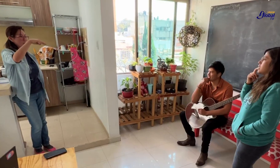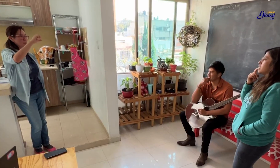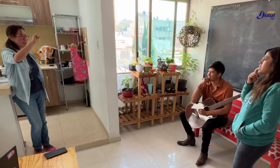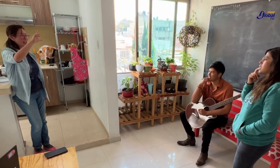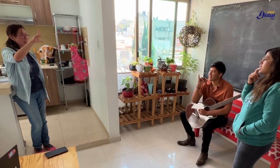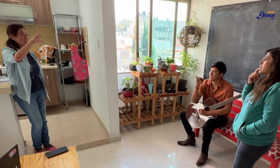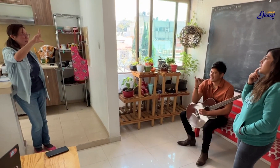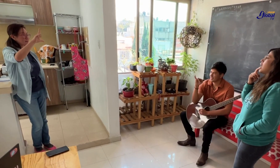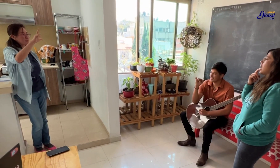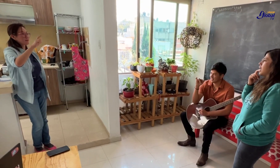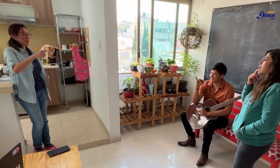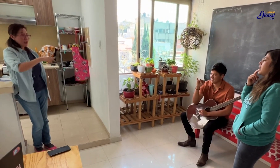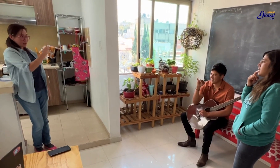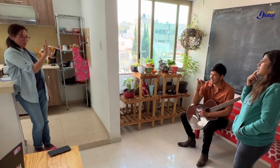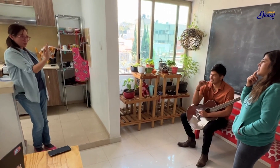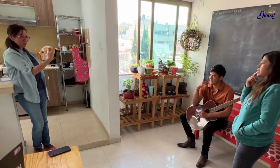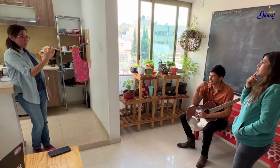a interpretarlas de una manera